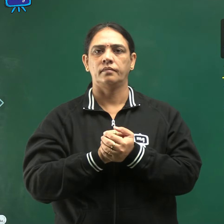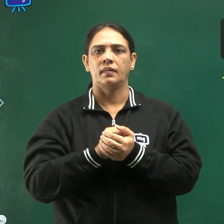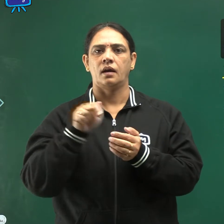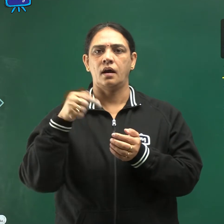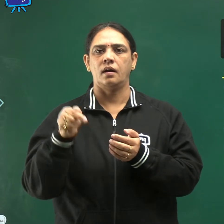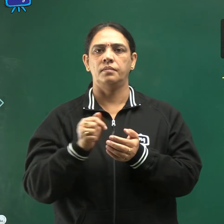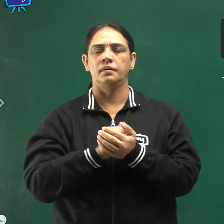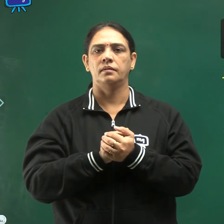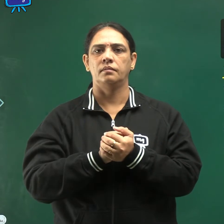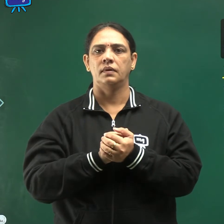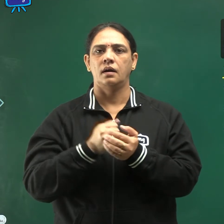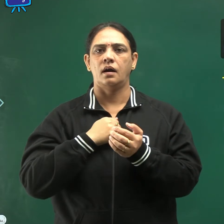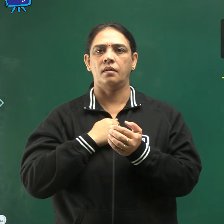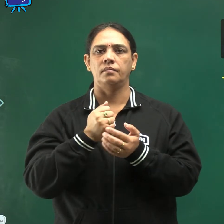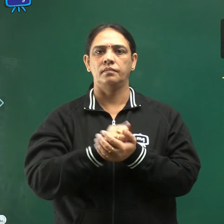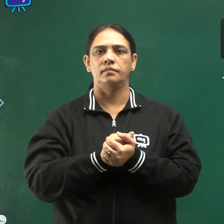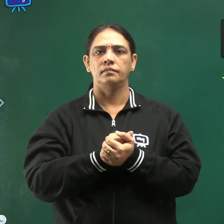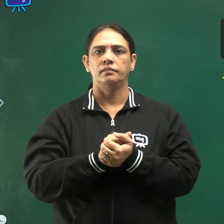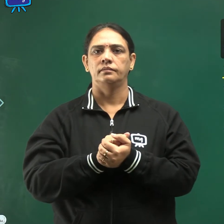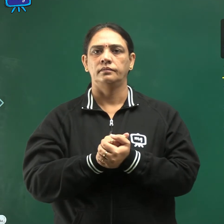अब हम